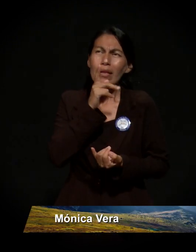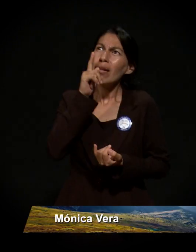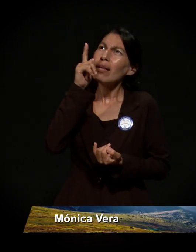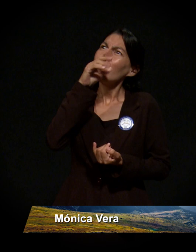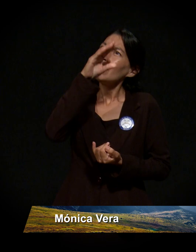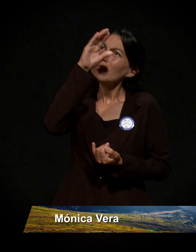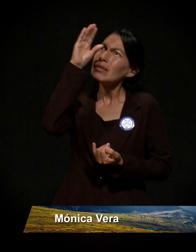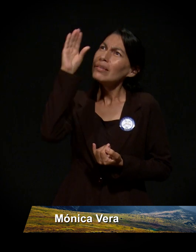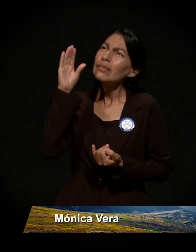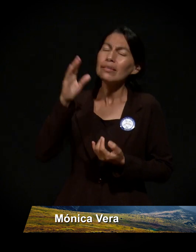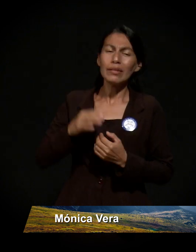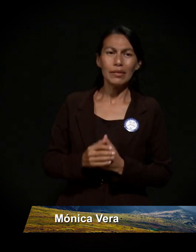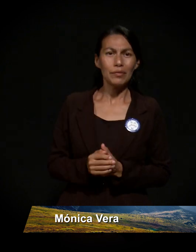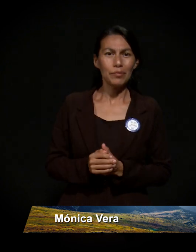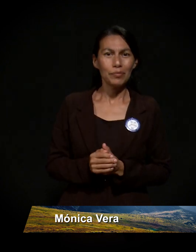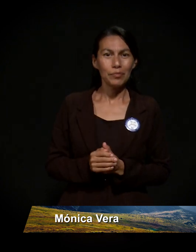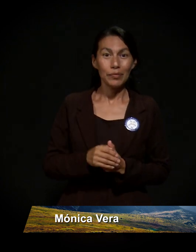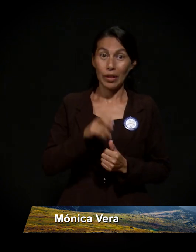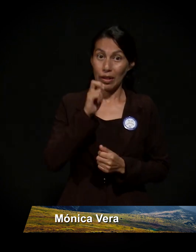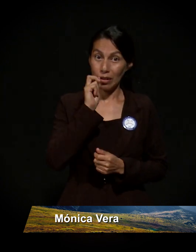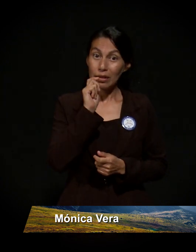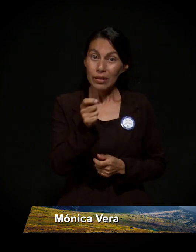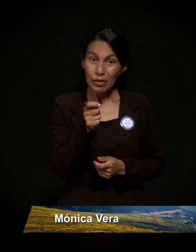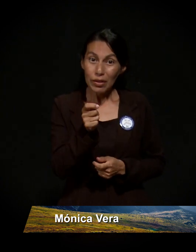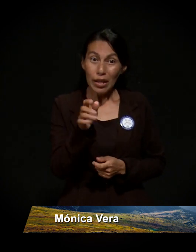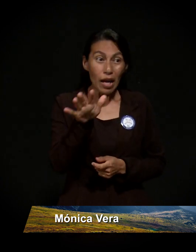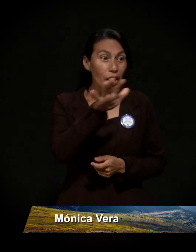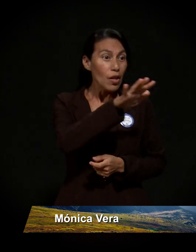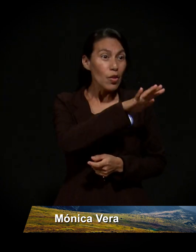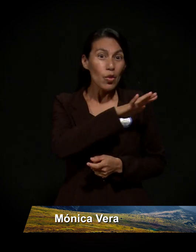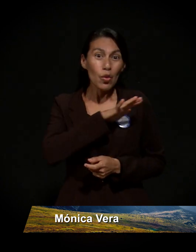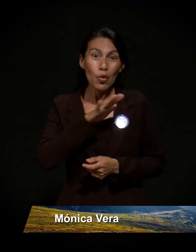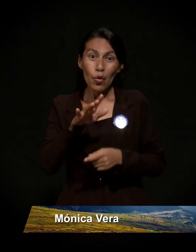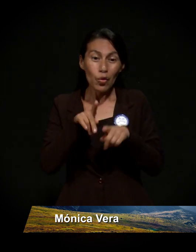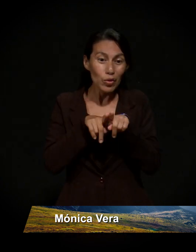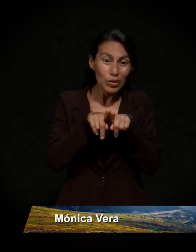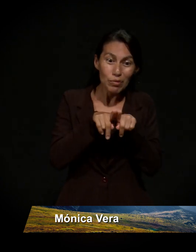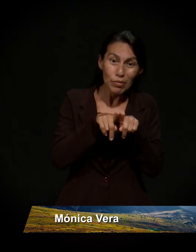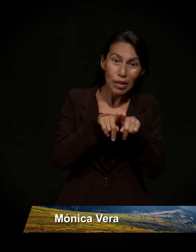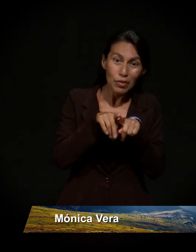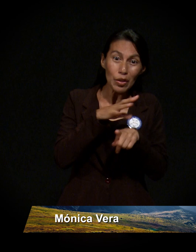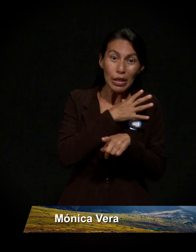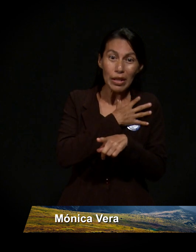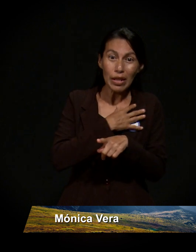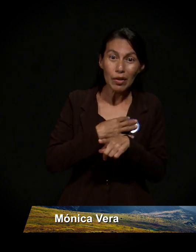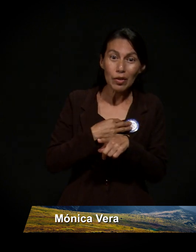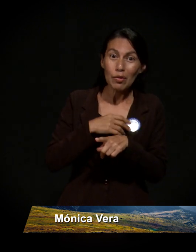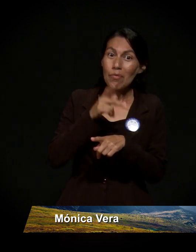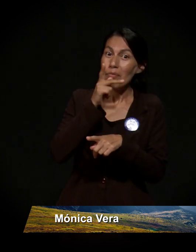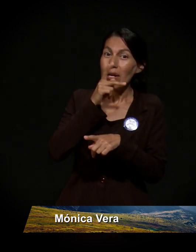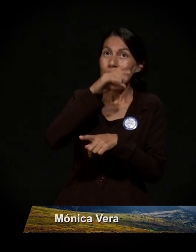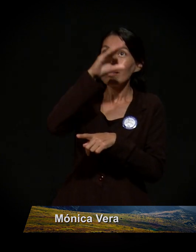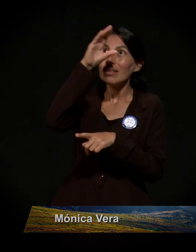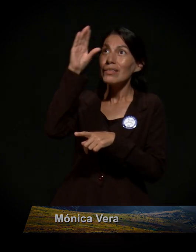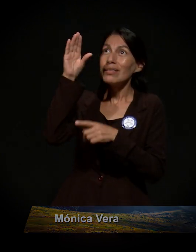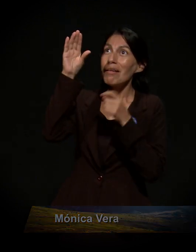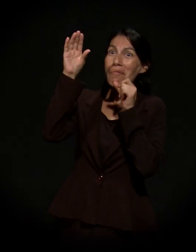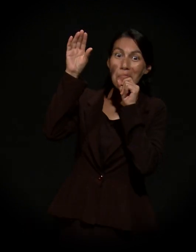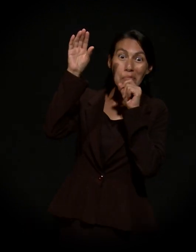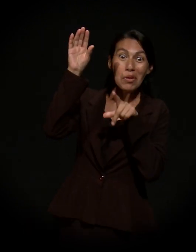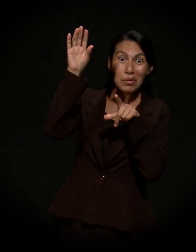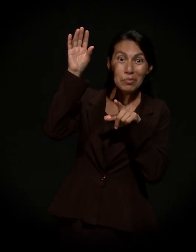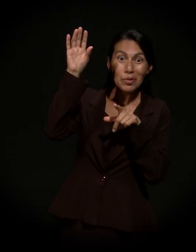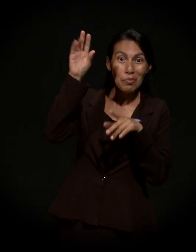eso implica que todos somos hermanos, hijos de un mismo Padre Celestial. Jesús